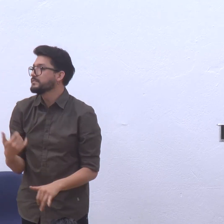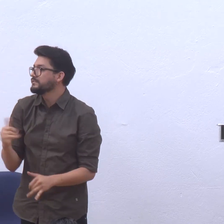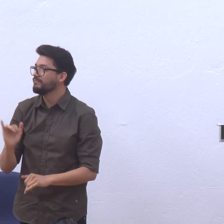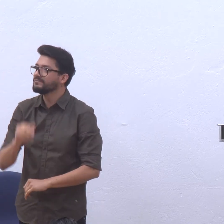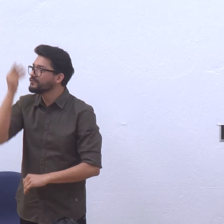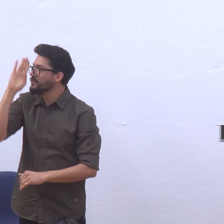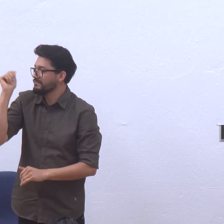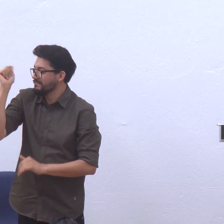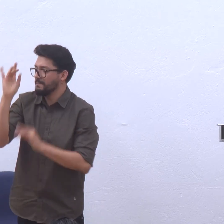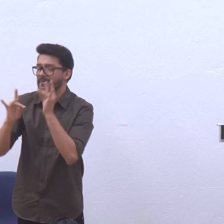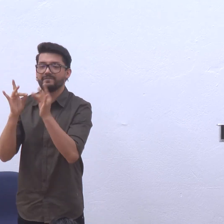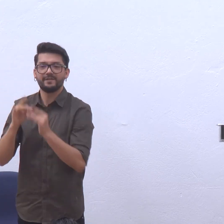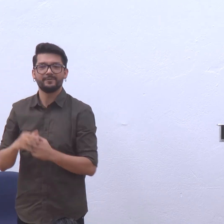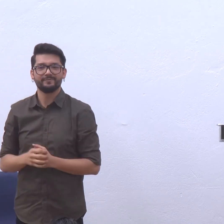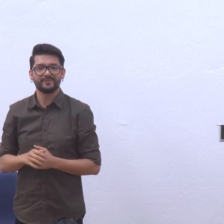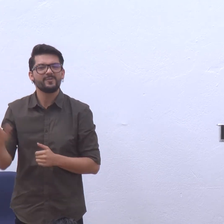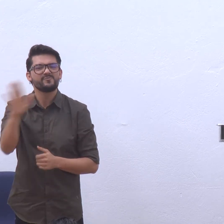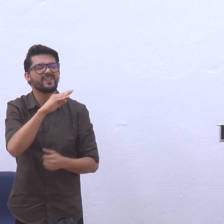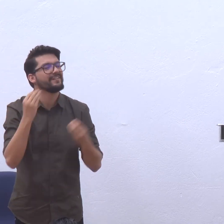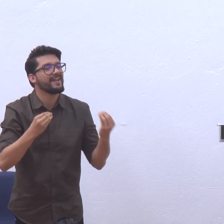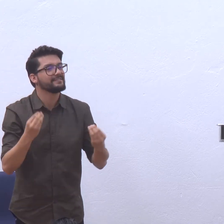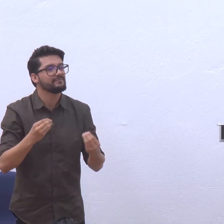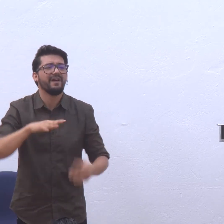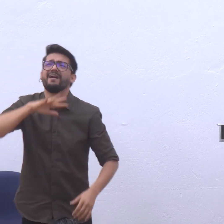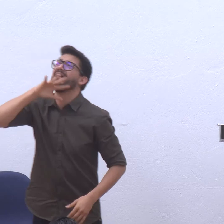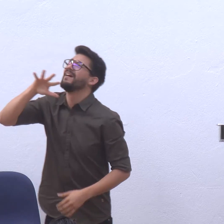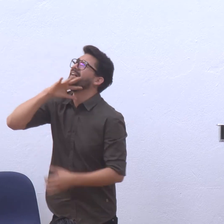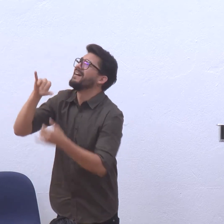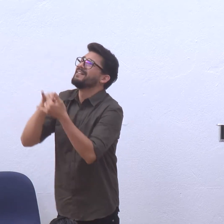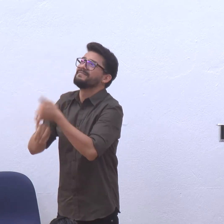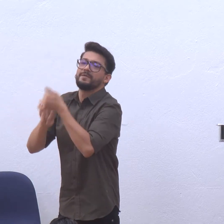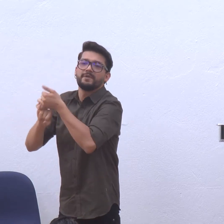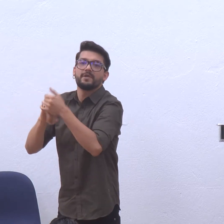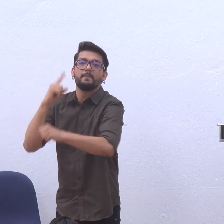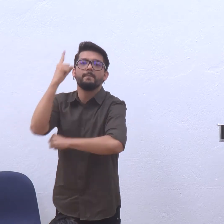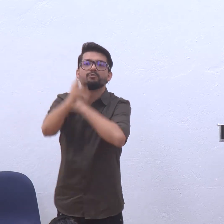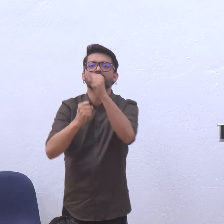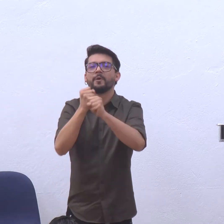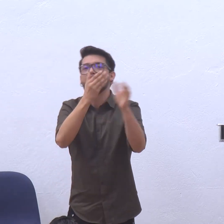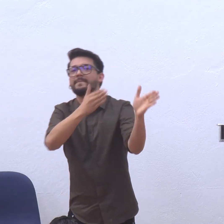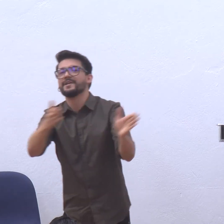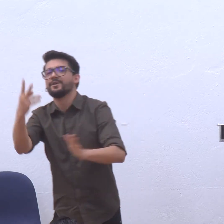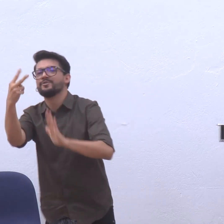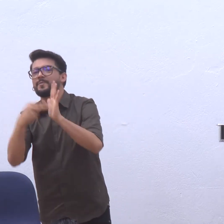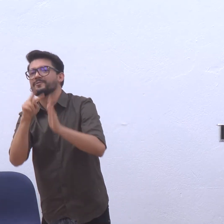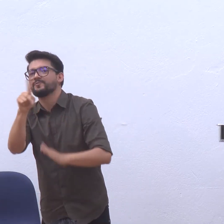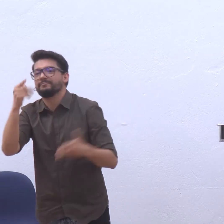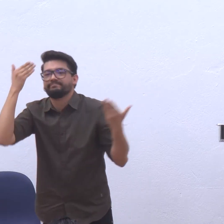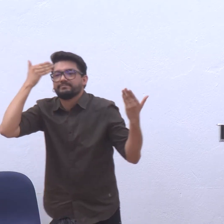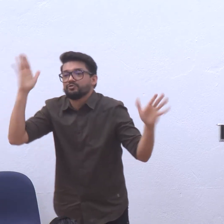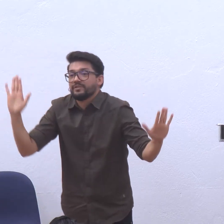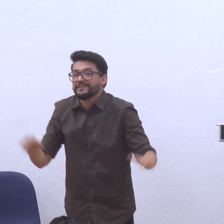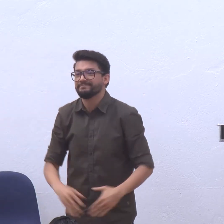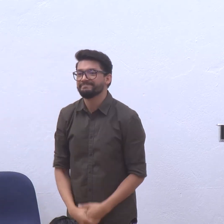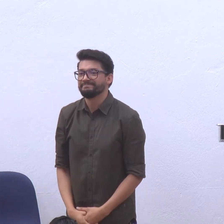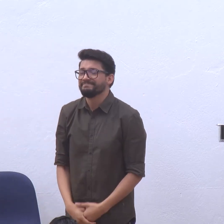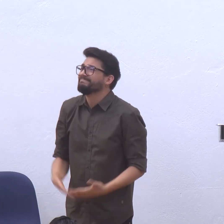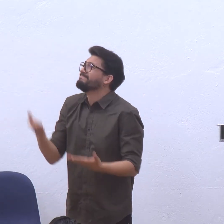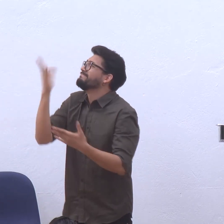la peña de Oreb. Asimismo, Él lo va a hacer porque Él es un Dios perfecto. Dependa de Él. ¿Qué proyectos habrá para el